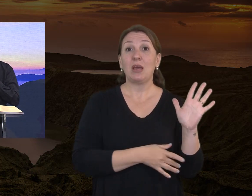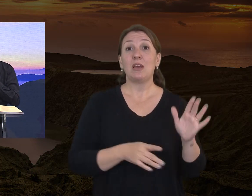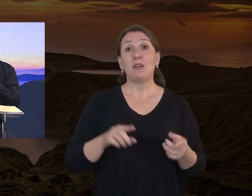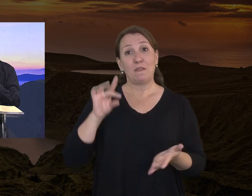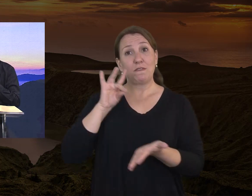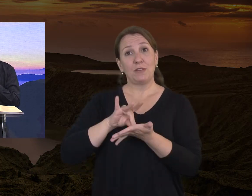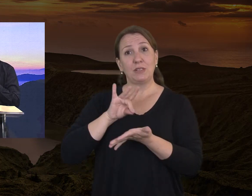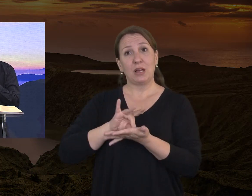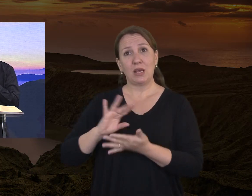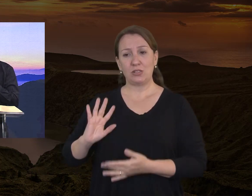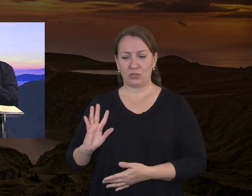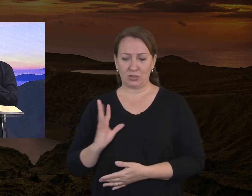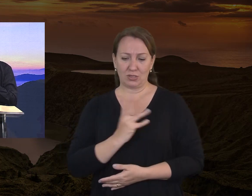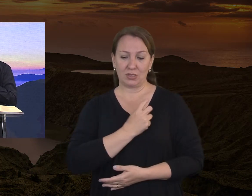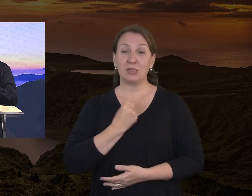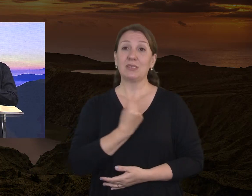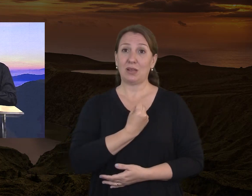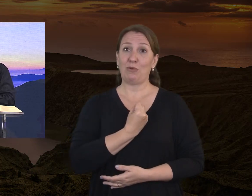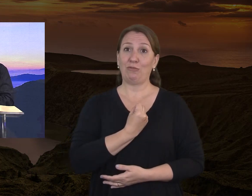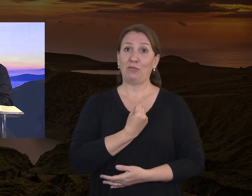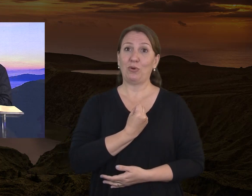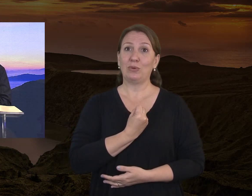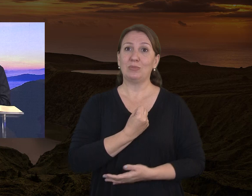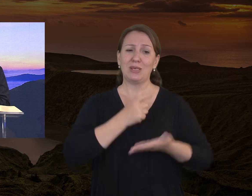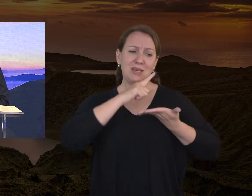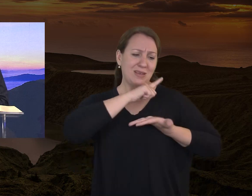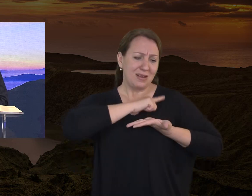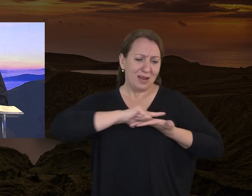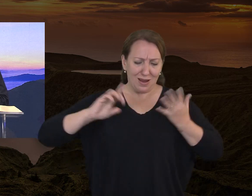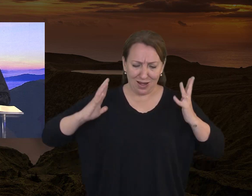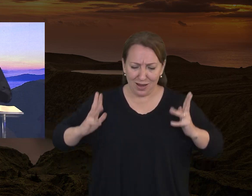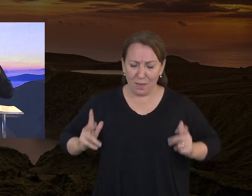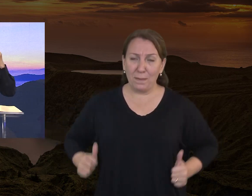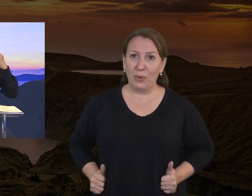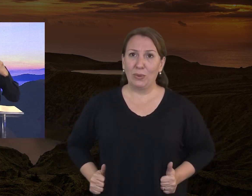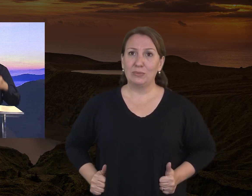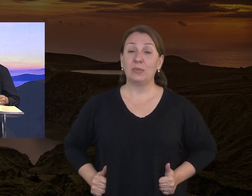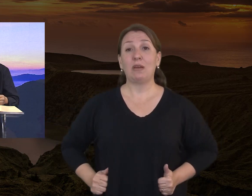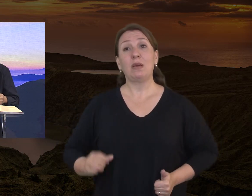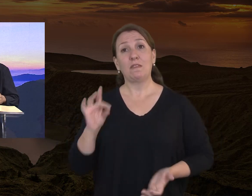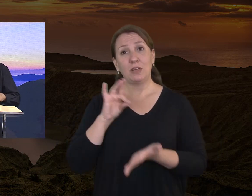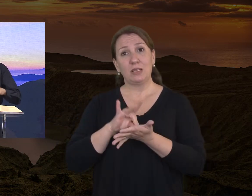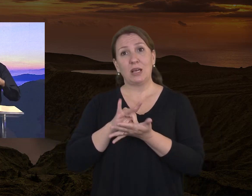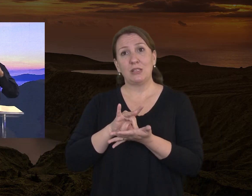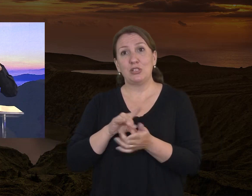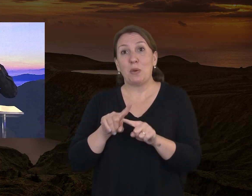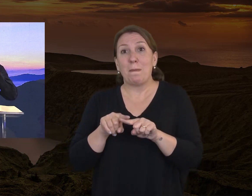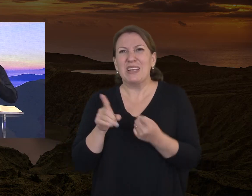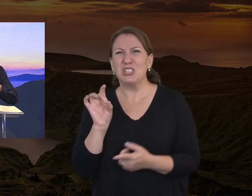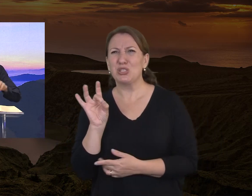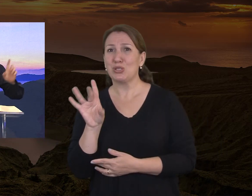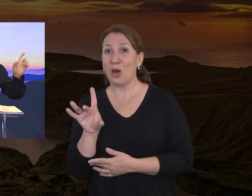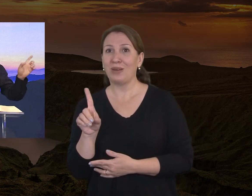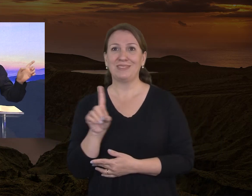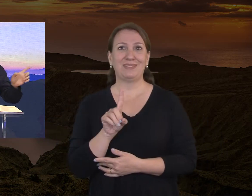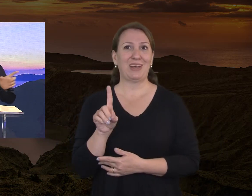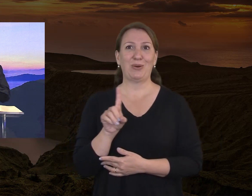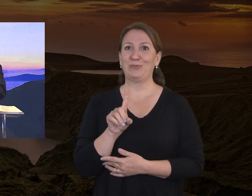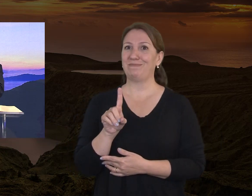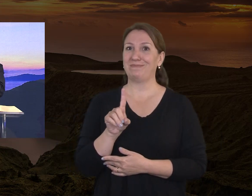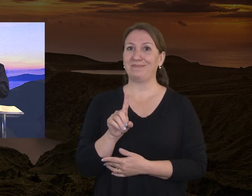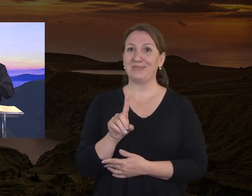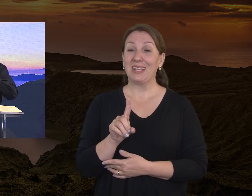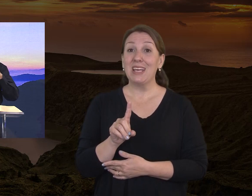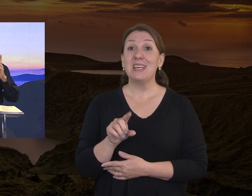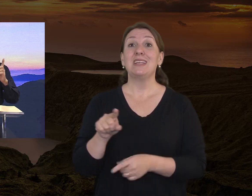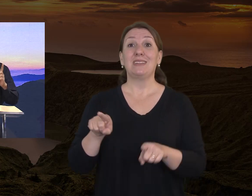por nós homens, mas a redenção de Cristo visa também reconciliar